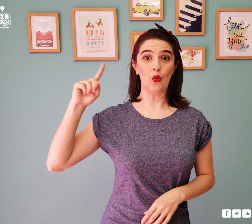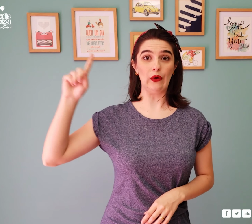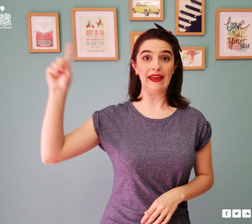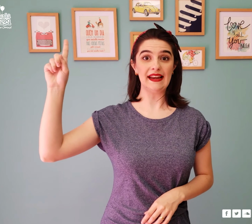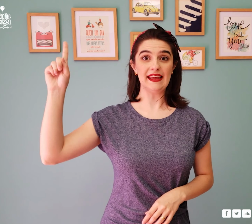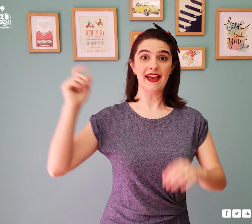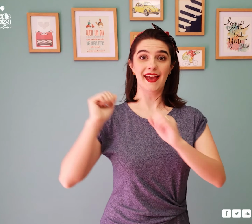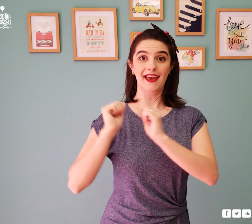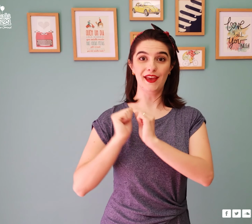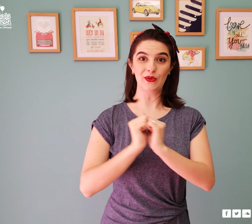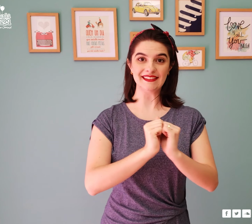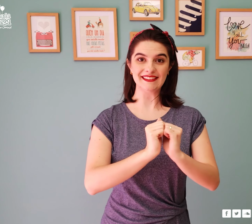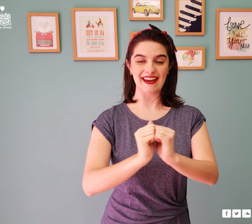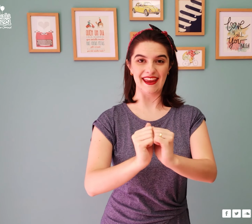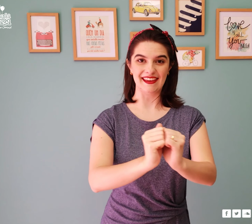ele eu andarei.